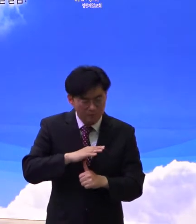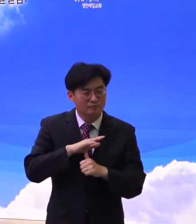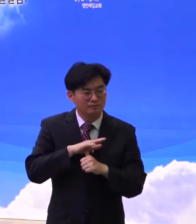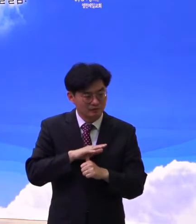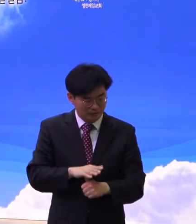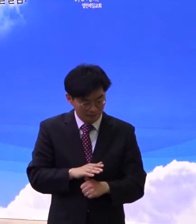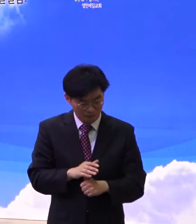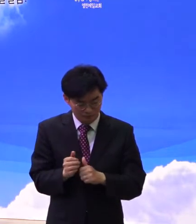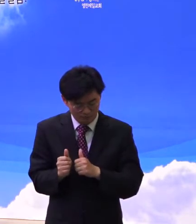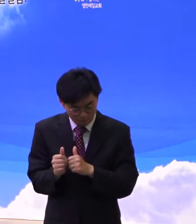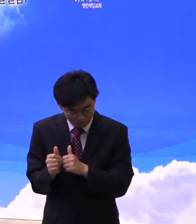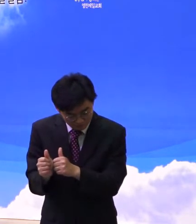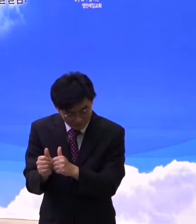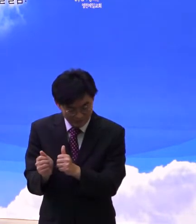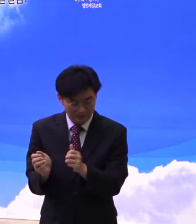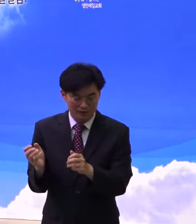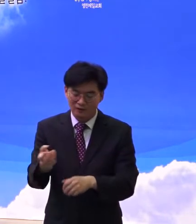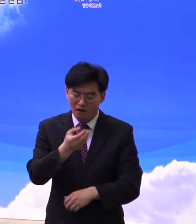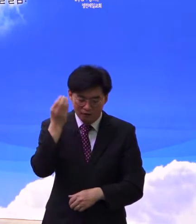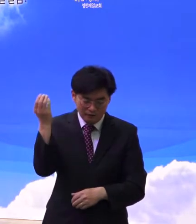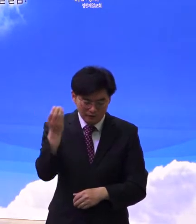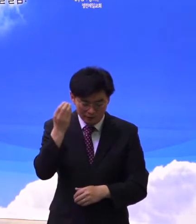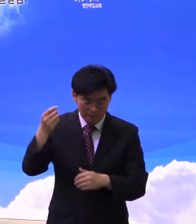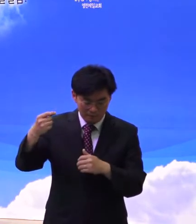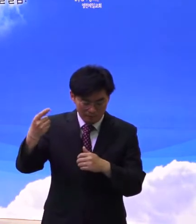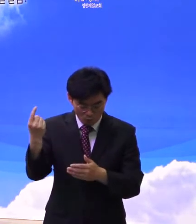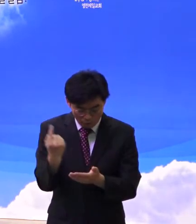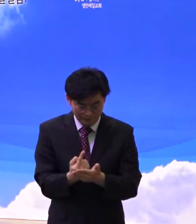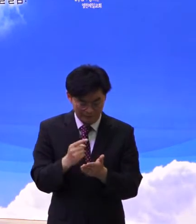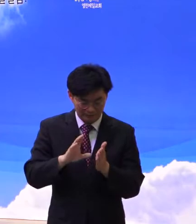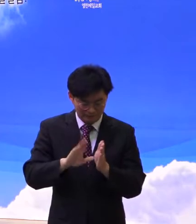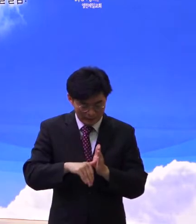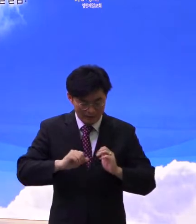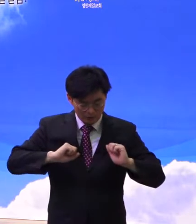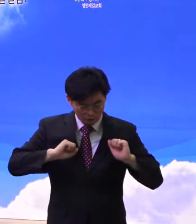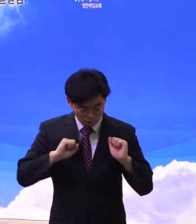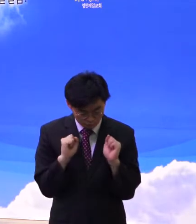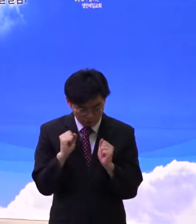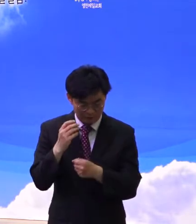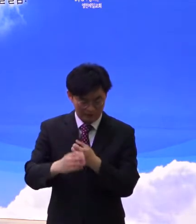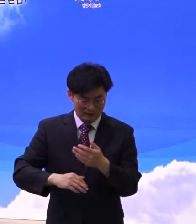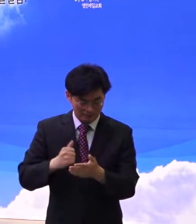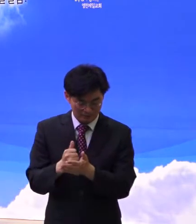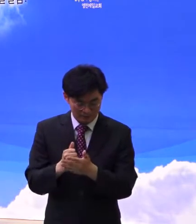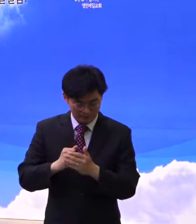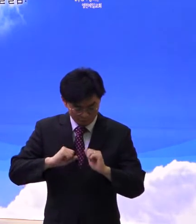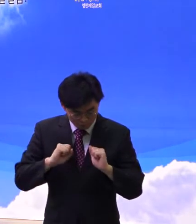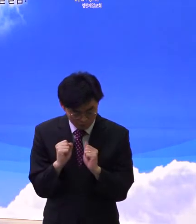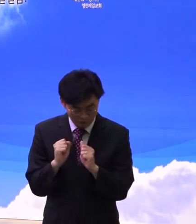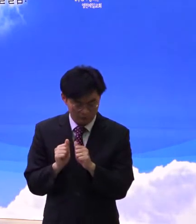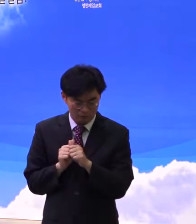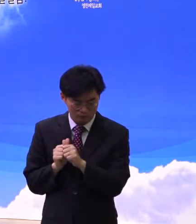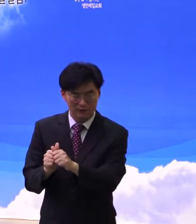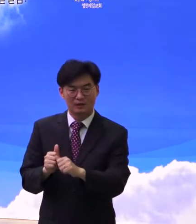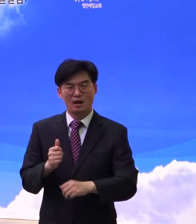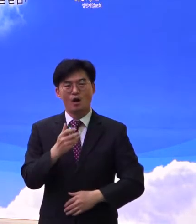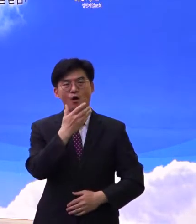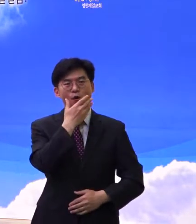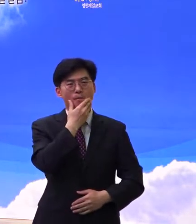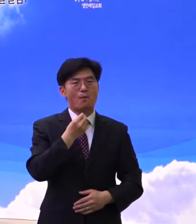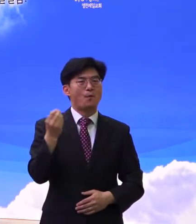제자들이 성령의 인도하심에 순종했을 때 복음의 불꽃이 유대와 또 사마리아와